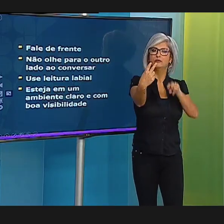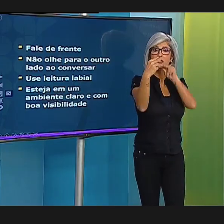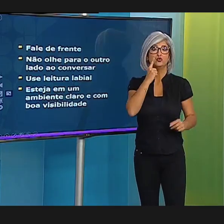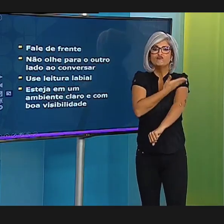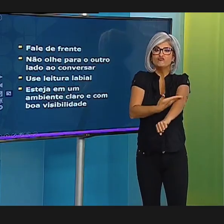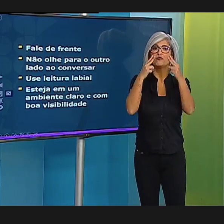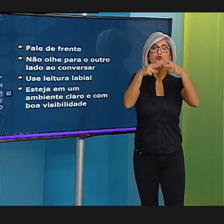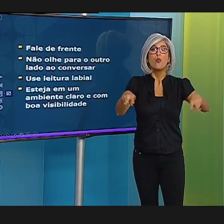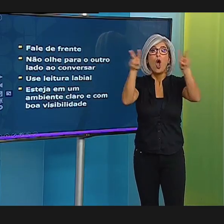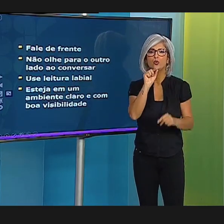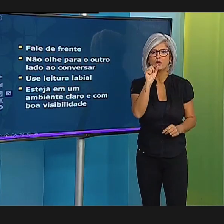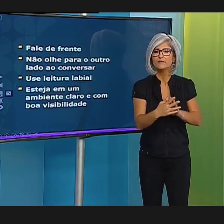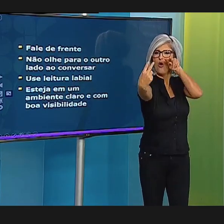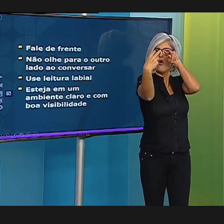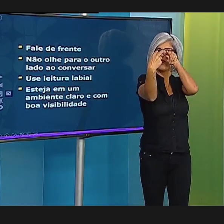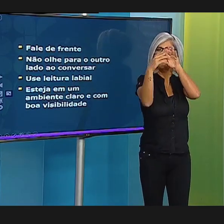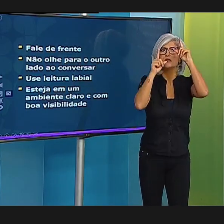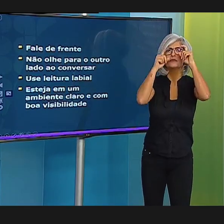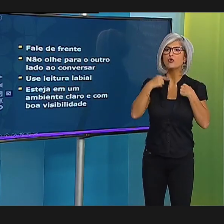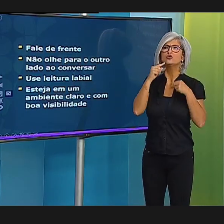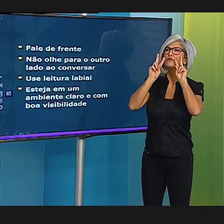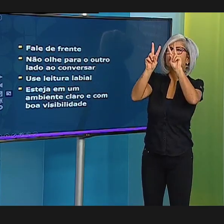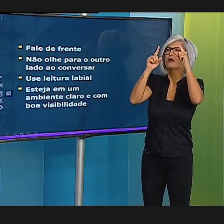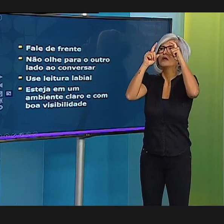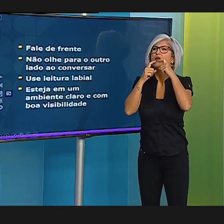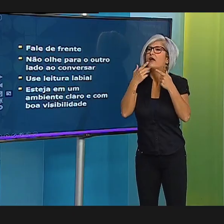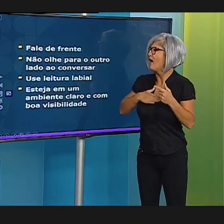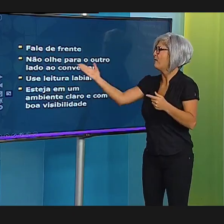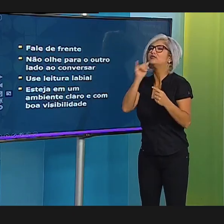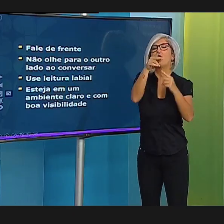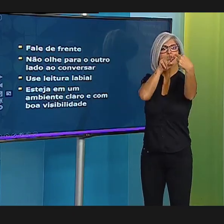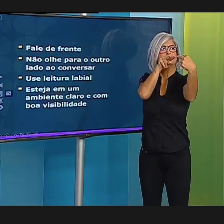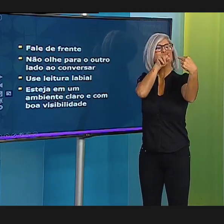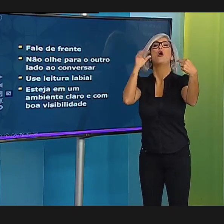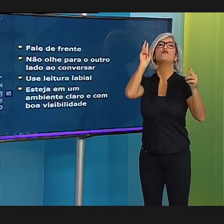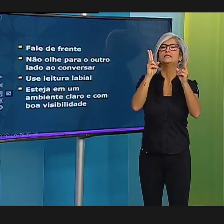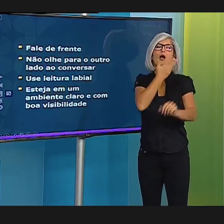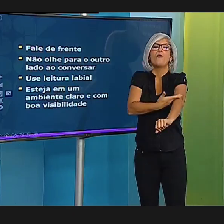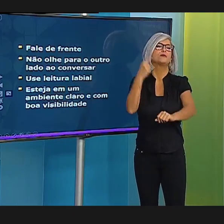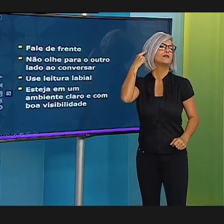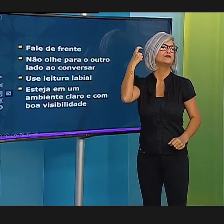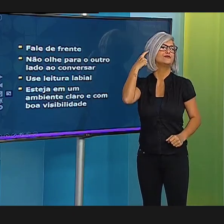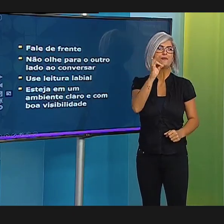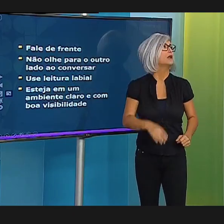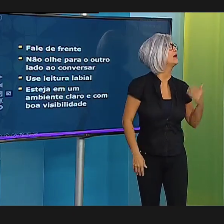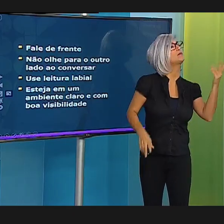colocado, diz que não olhe para o outro lado na hora de conversar com o surdo, pois toda a comunicação, todas as expressões